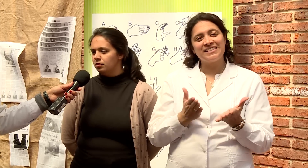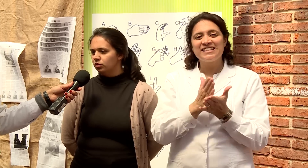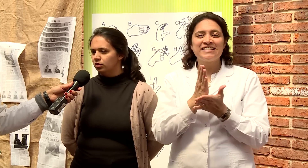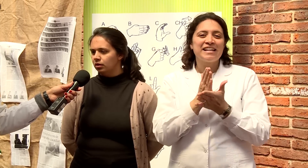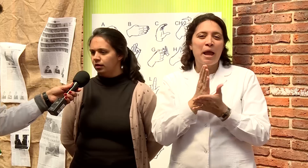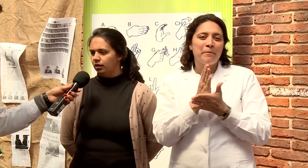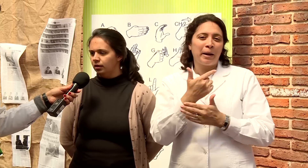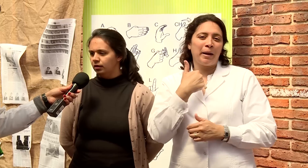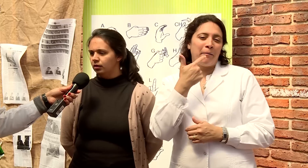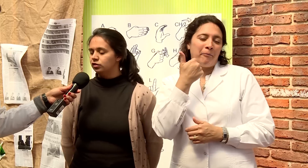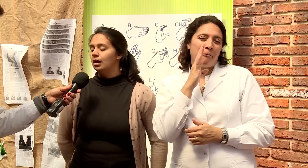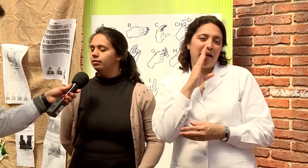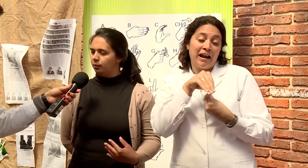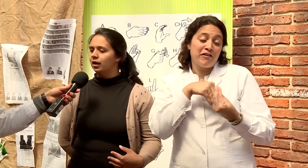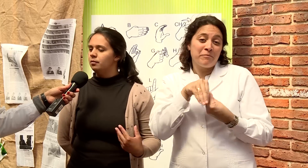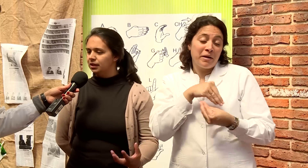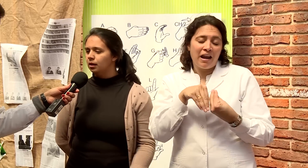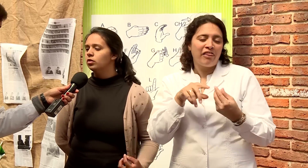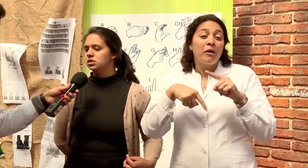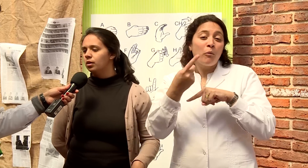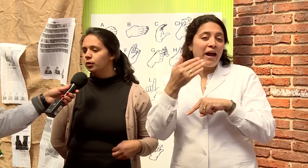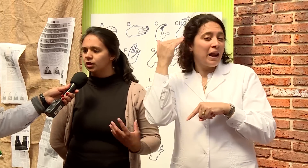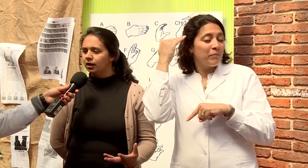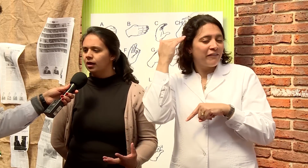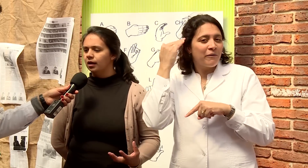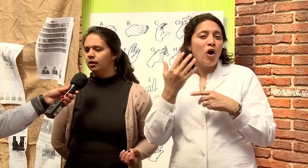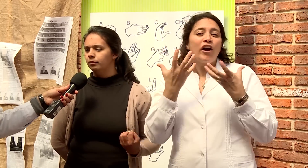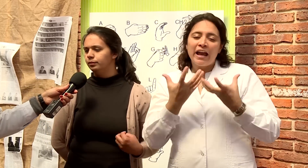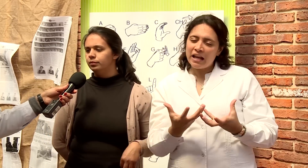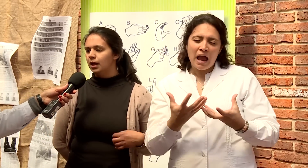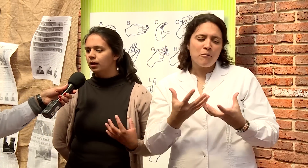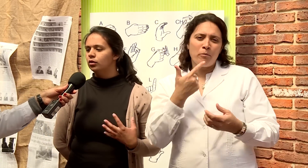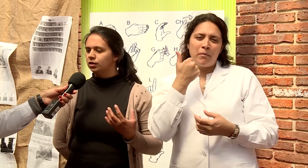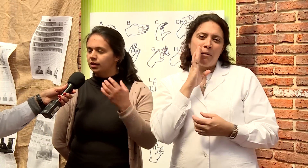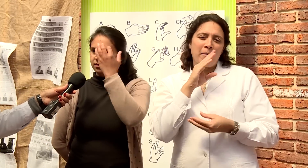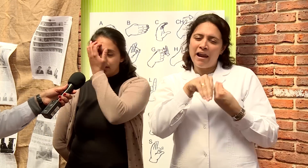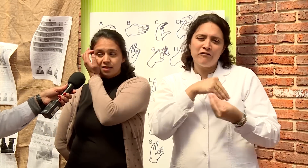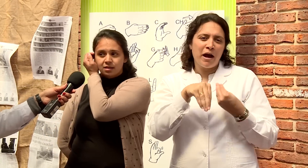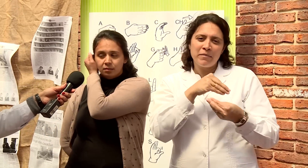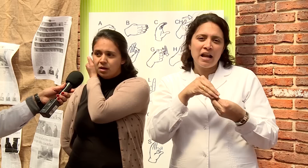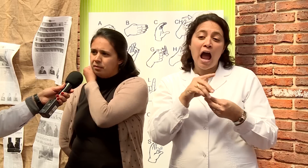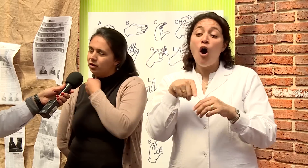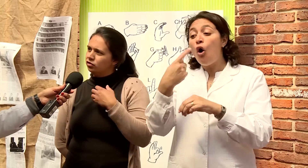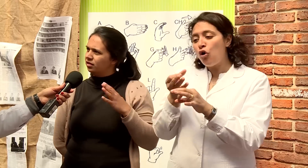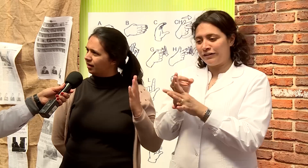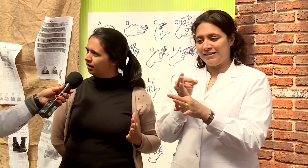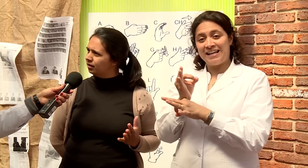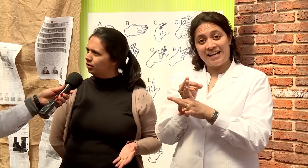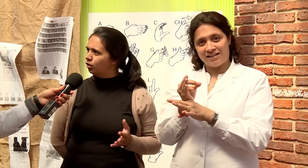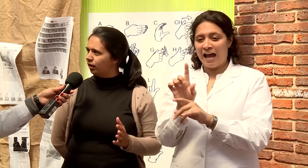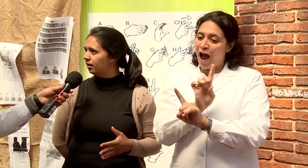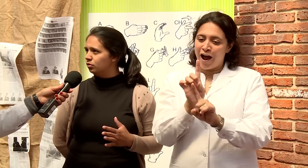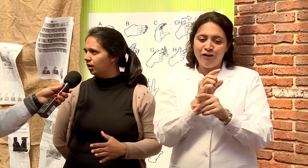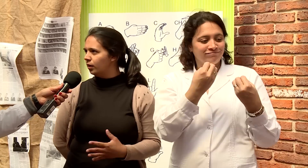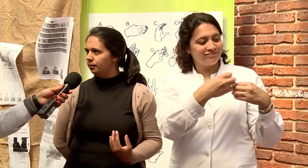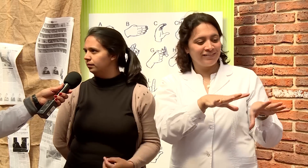siempre quisimos, después que la implantamos quisimos apostar a que darle otra enseñanza también, pero sin dejar